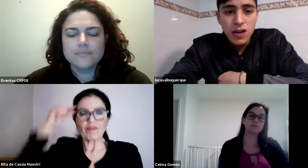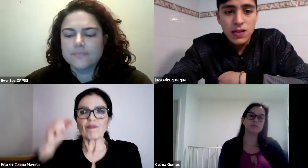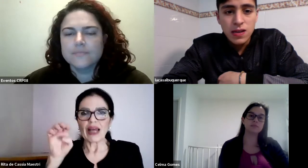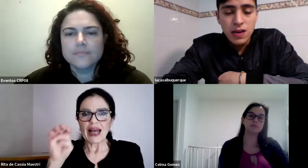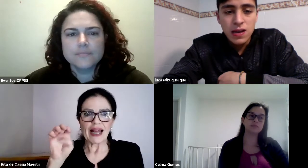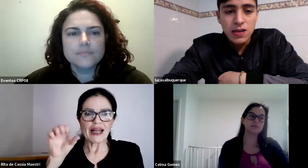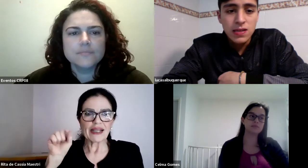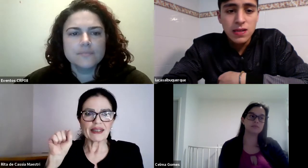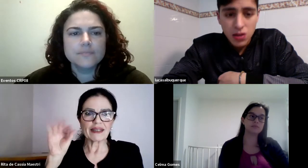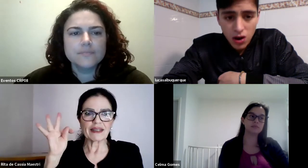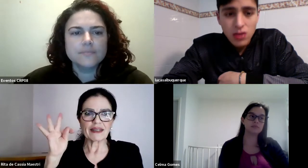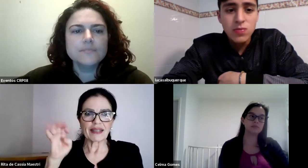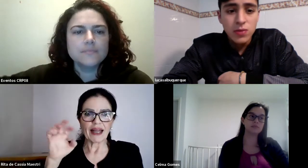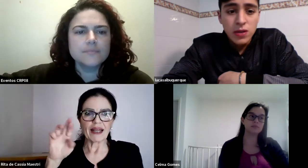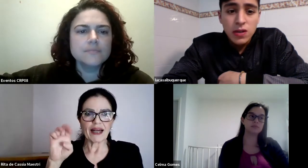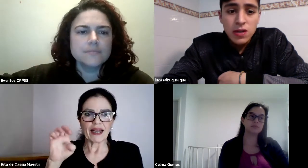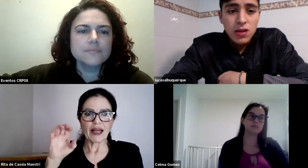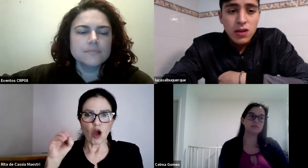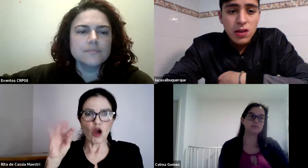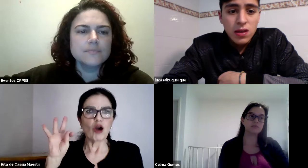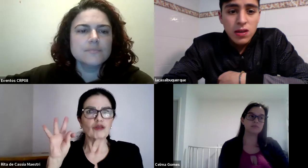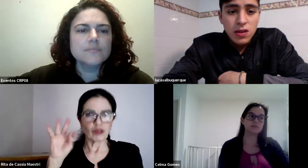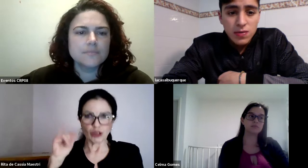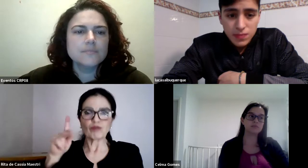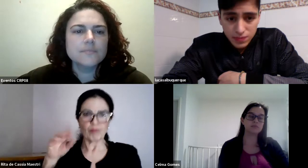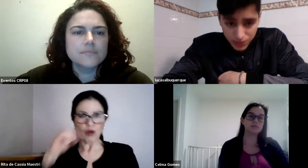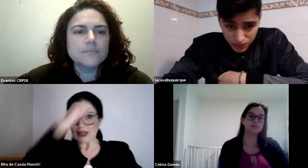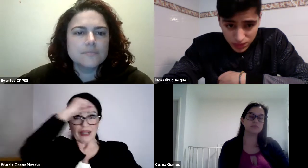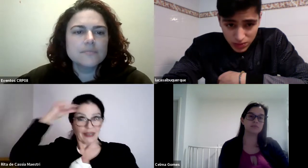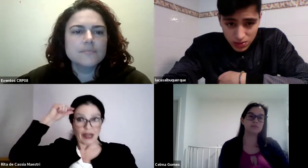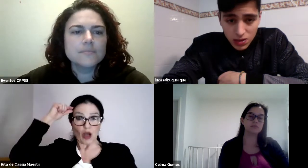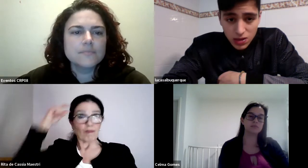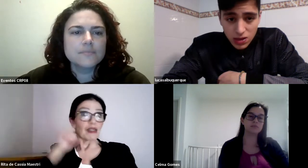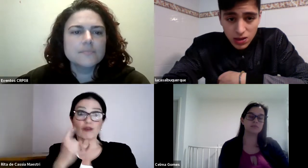tira esse estereótipo de que